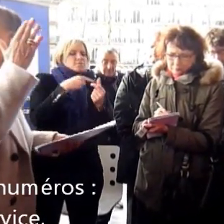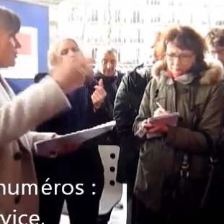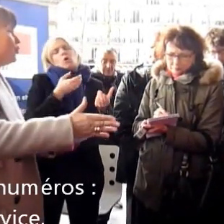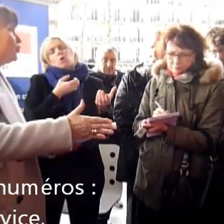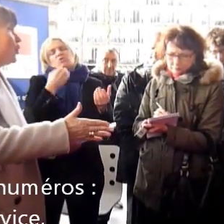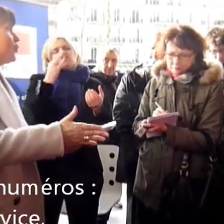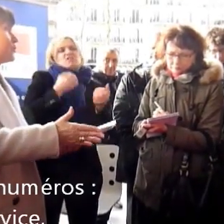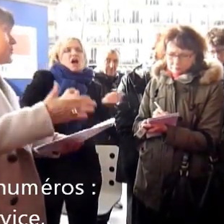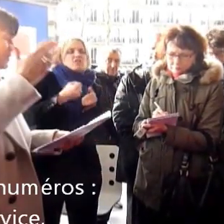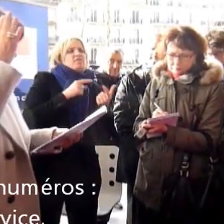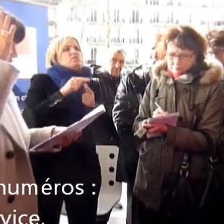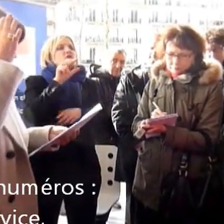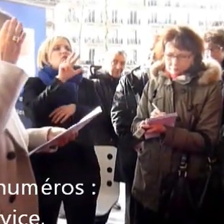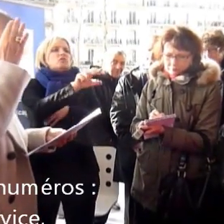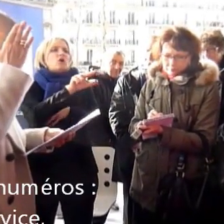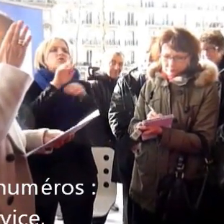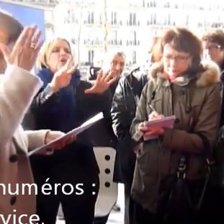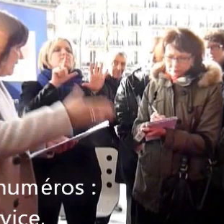InfoSIGA Service,